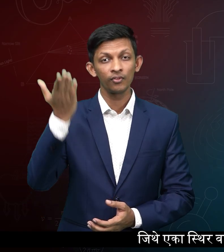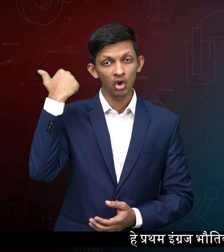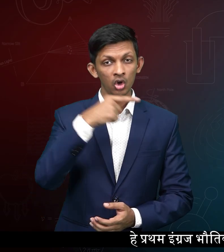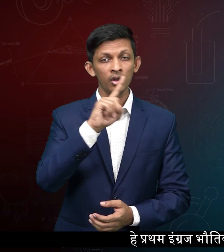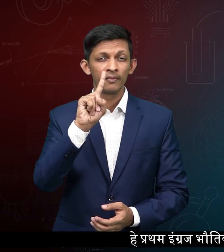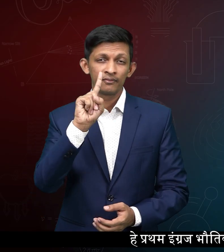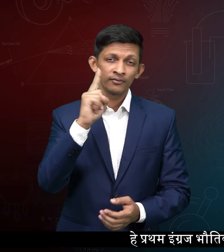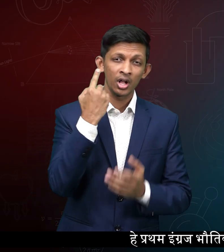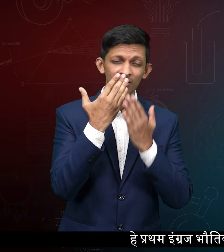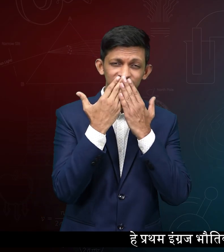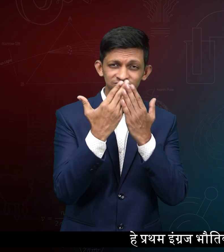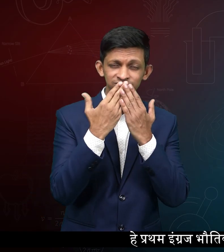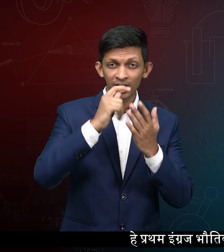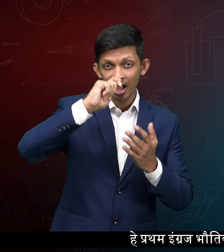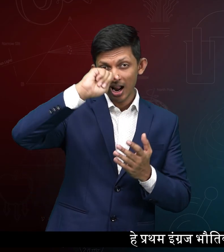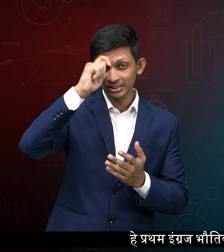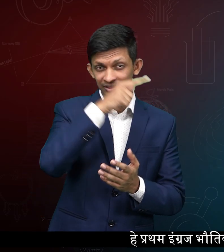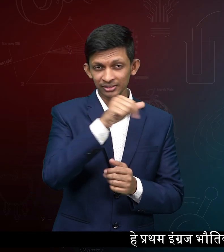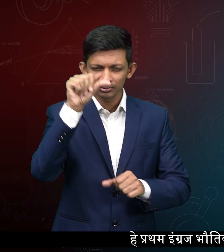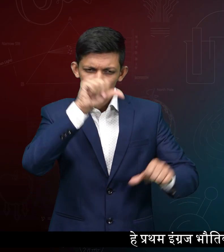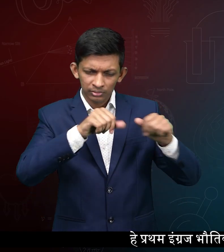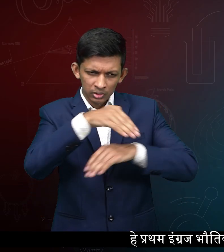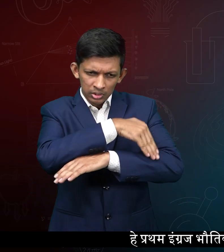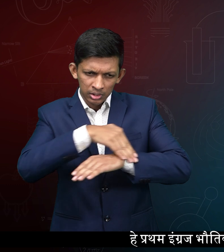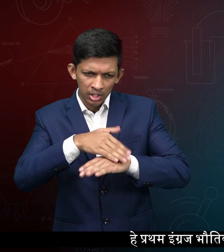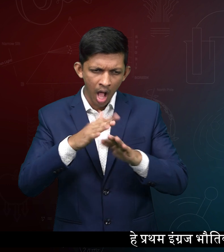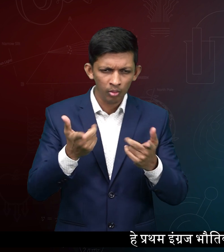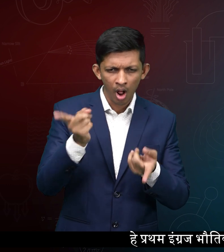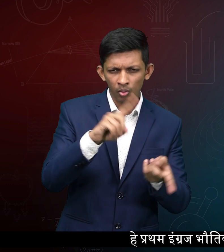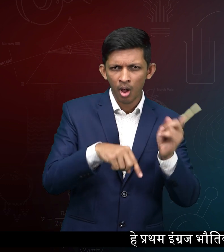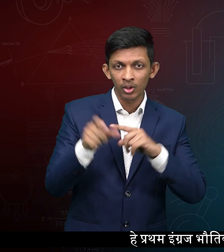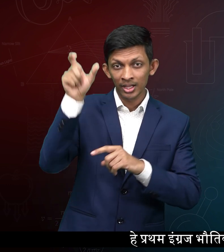हे प्रथम इंग्रज भौतिकशास्त्रज्ञ मायकेल फॅरेडे यांनी अभ्यासले.